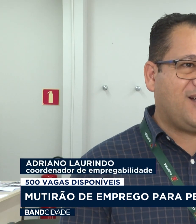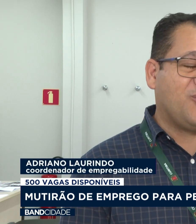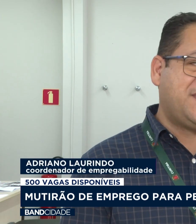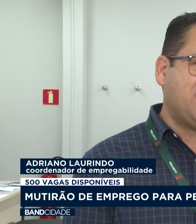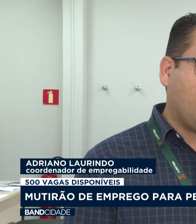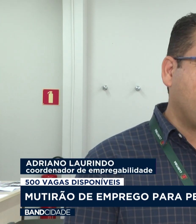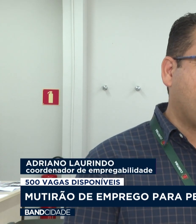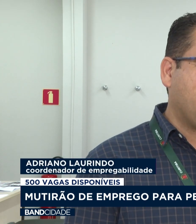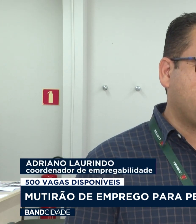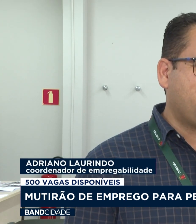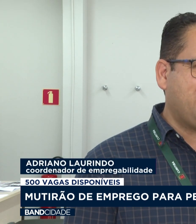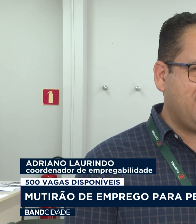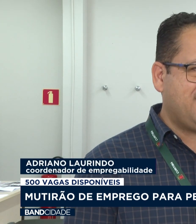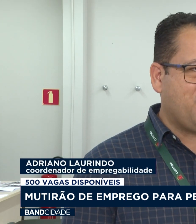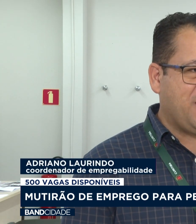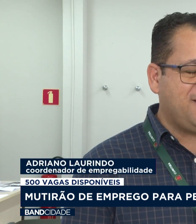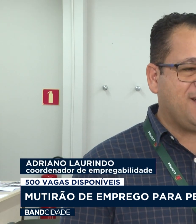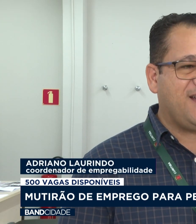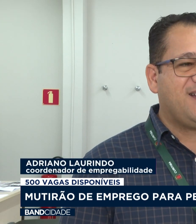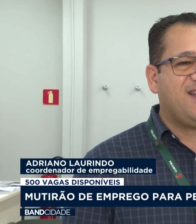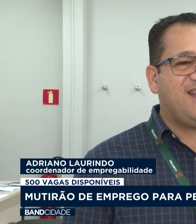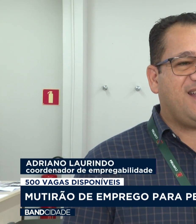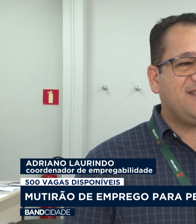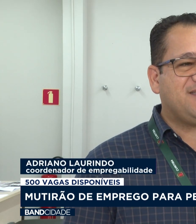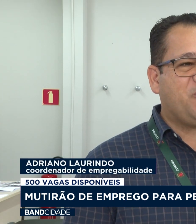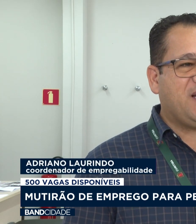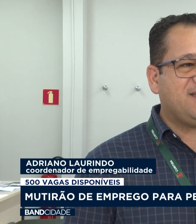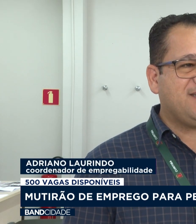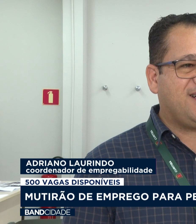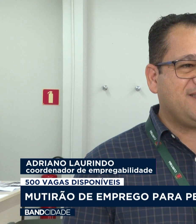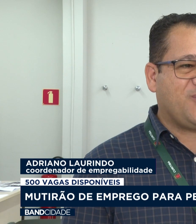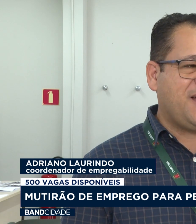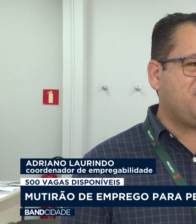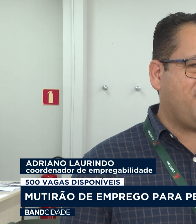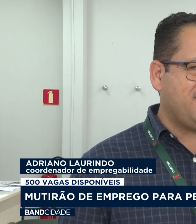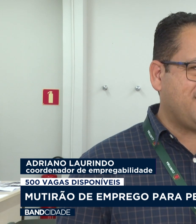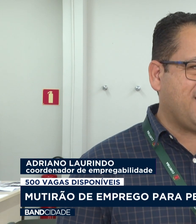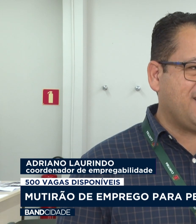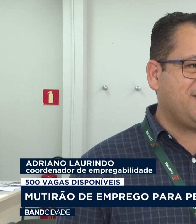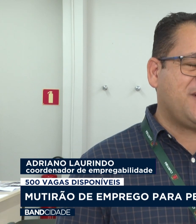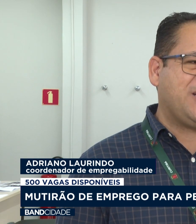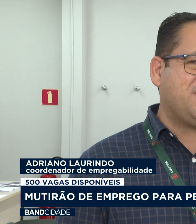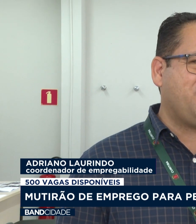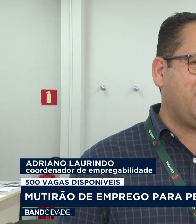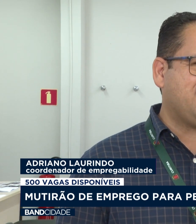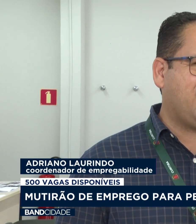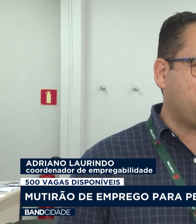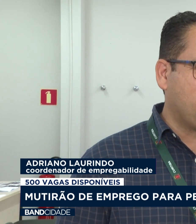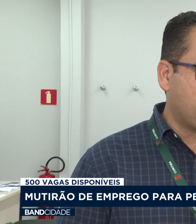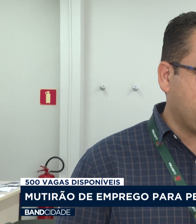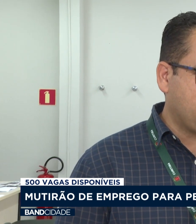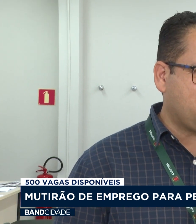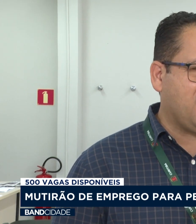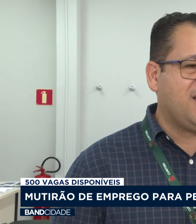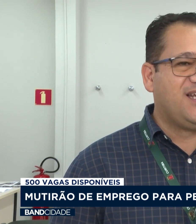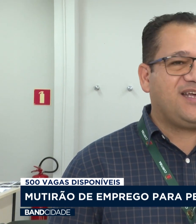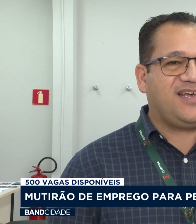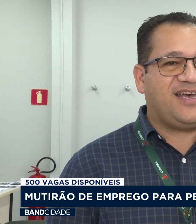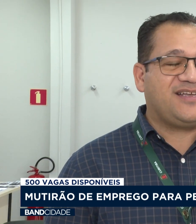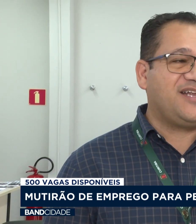com 19 empresas presencialmente, né? Essas empresas das mais diversas áreas. Então nós temos empresas da área de logística, da área